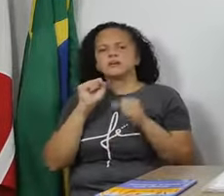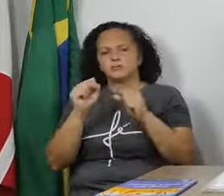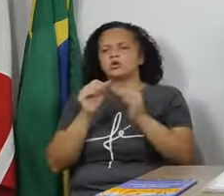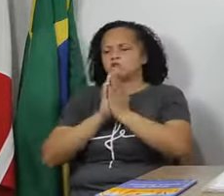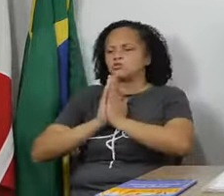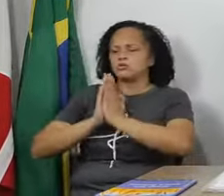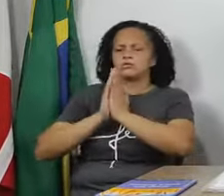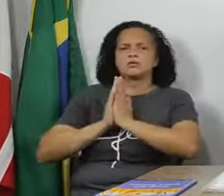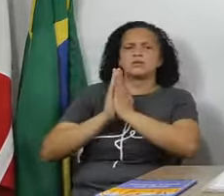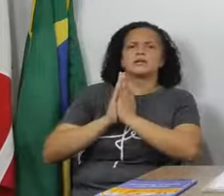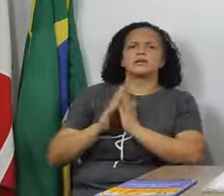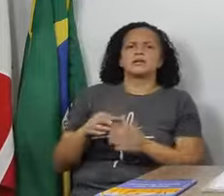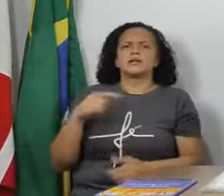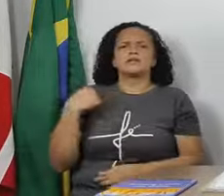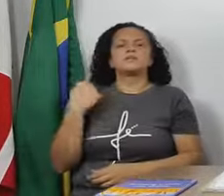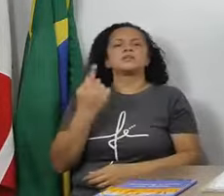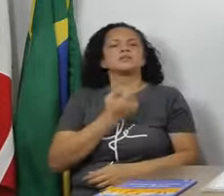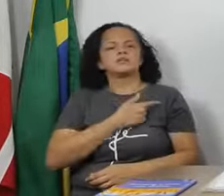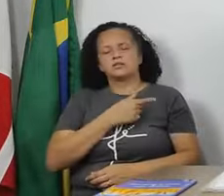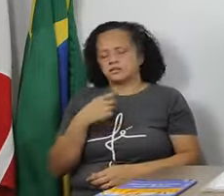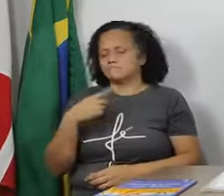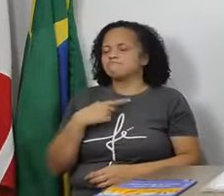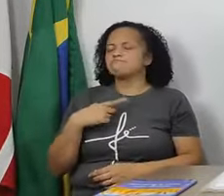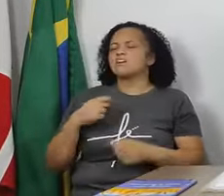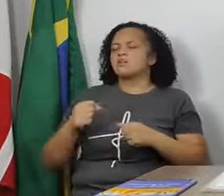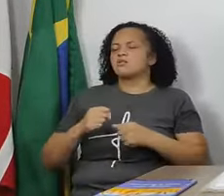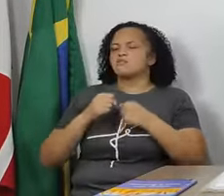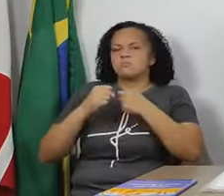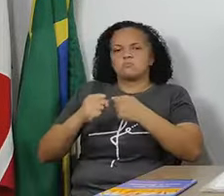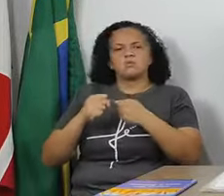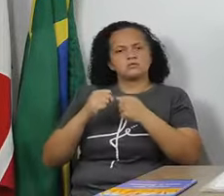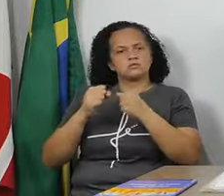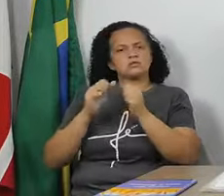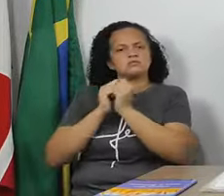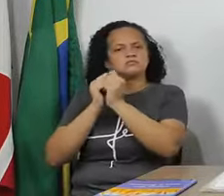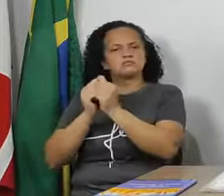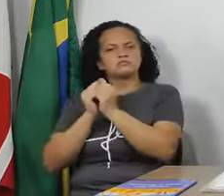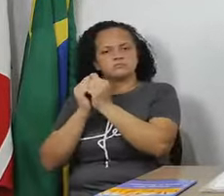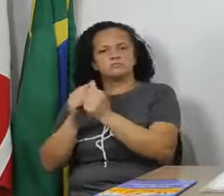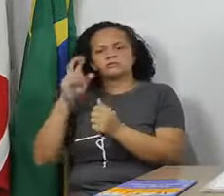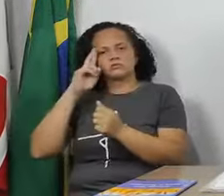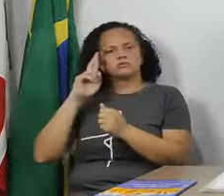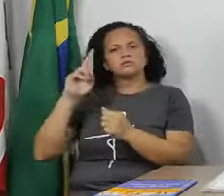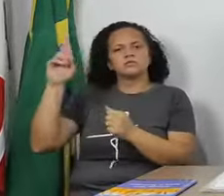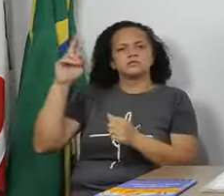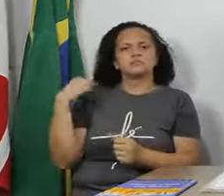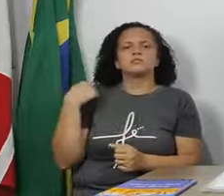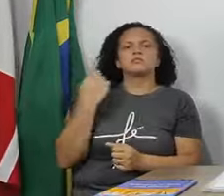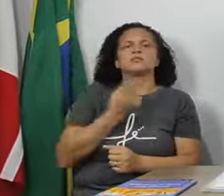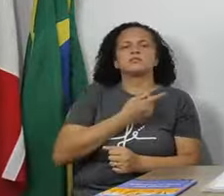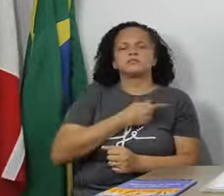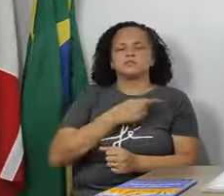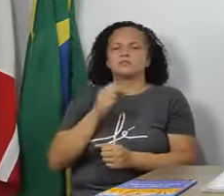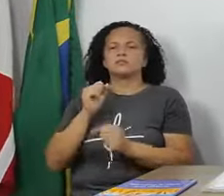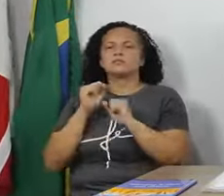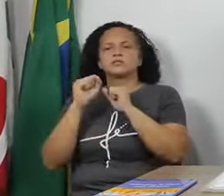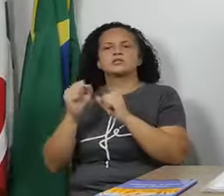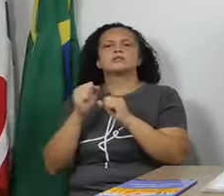Deus para expulsar pensamentos negativos, sentimentos negativos